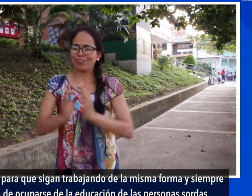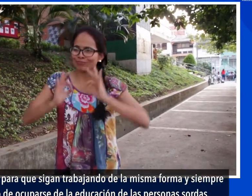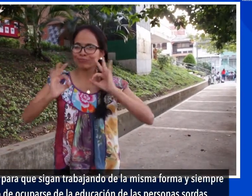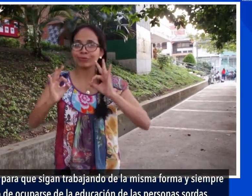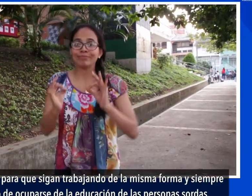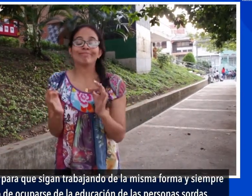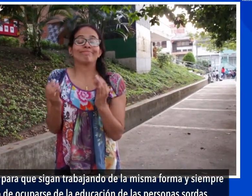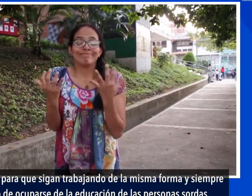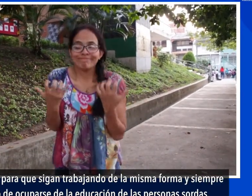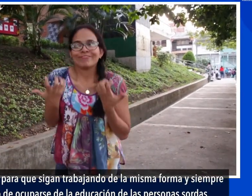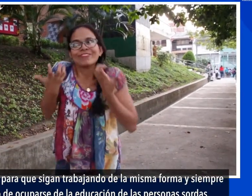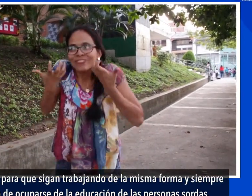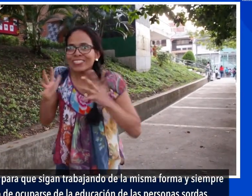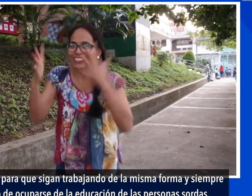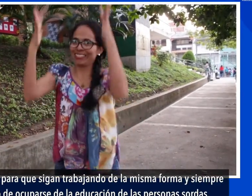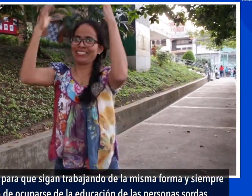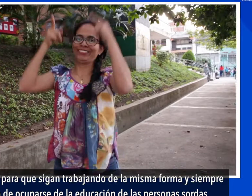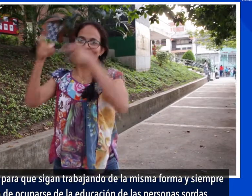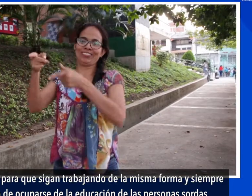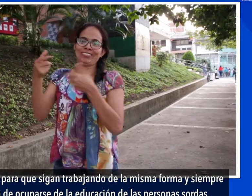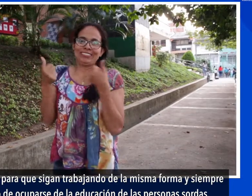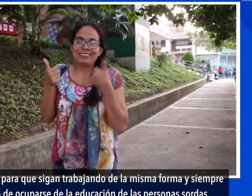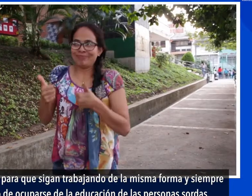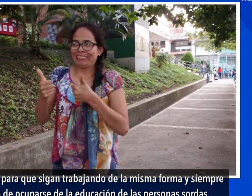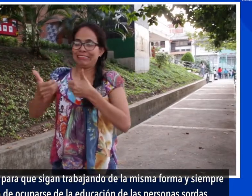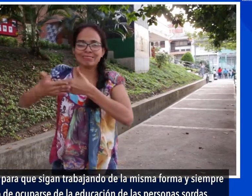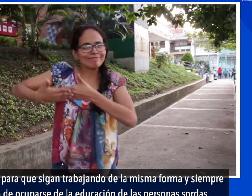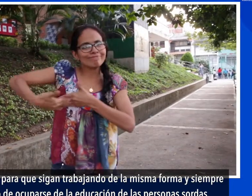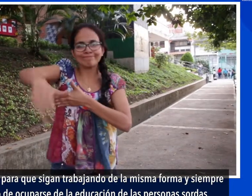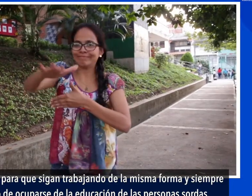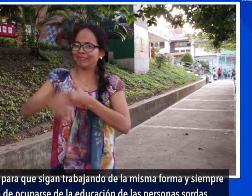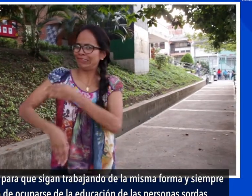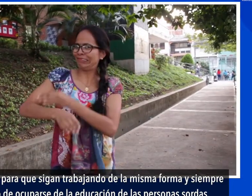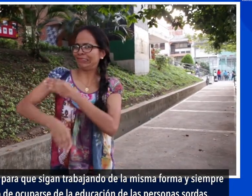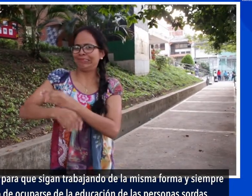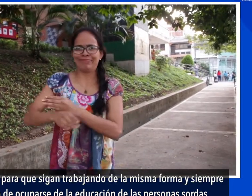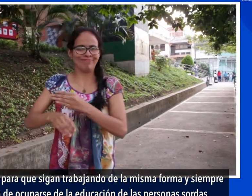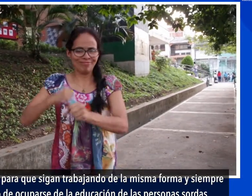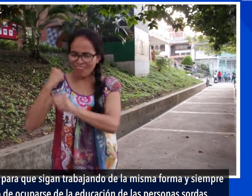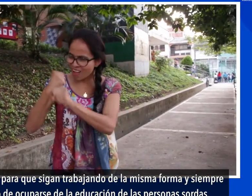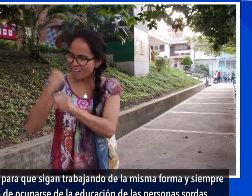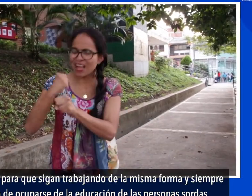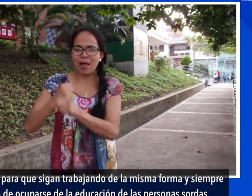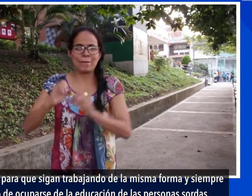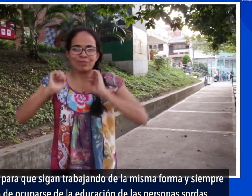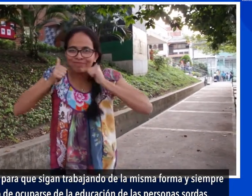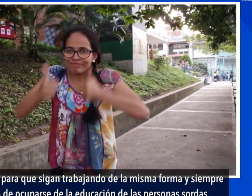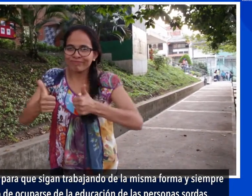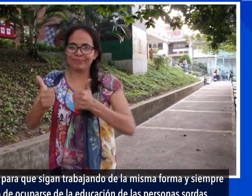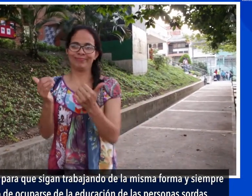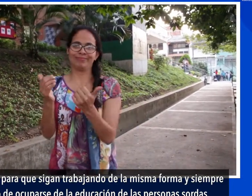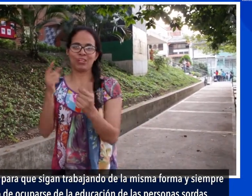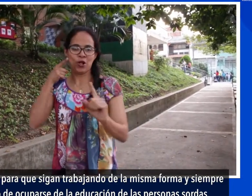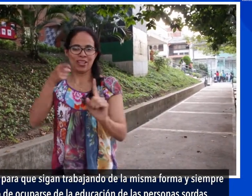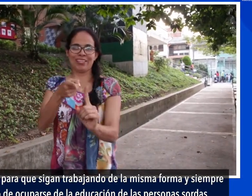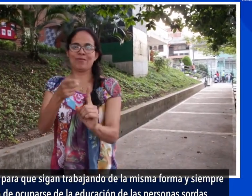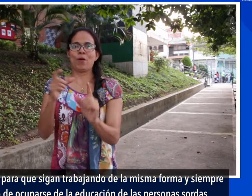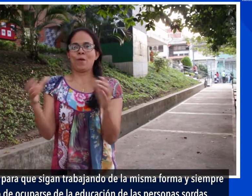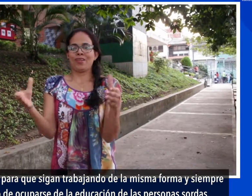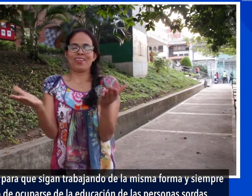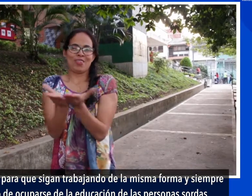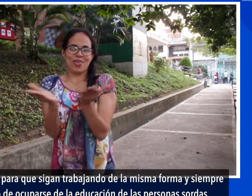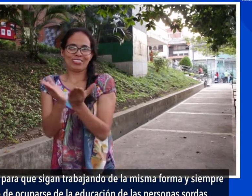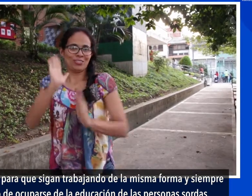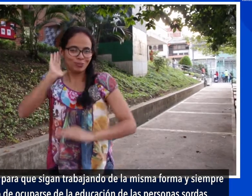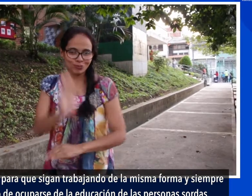Quiero felicitarlos para que sigan trabajando de la misma forma y siempre con el objetivo de ocuparse de la educación de las personas